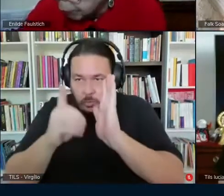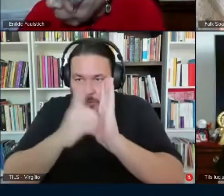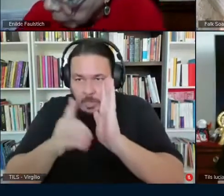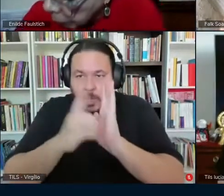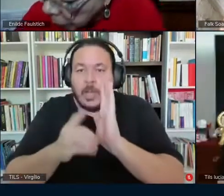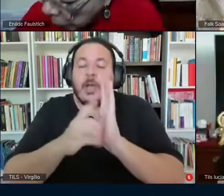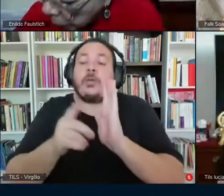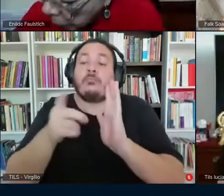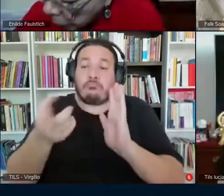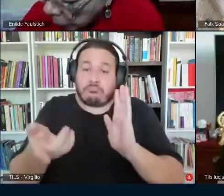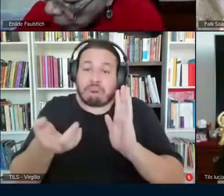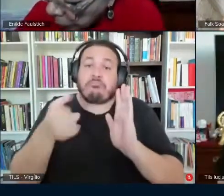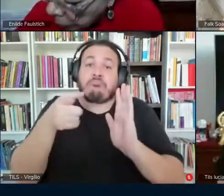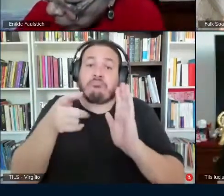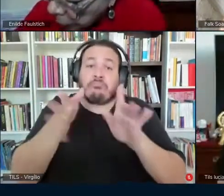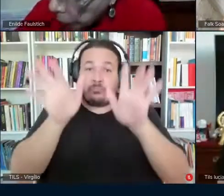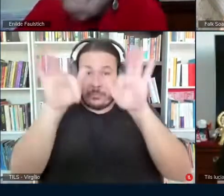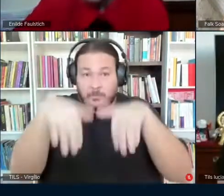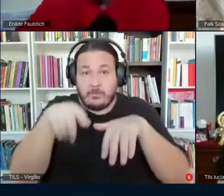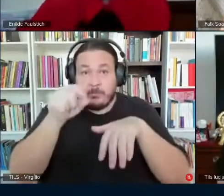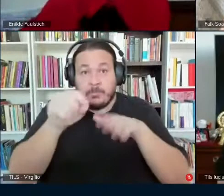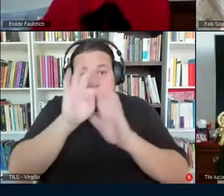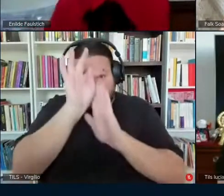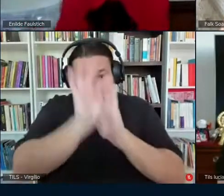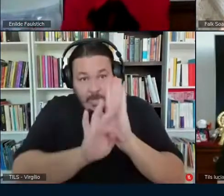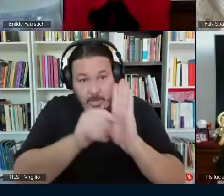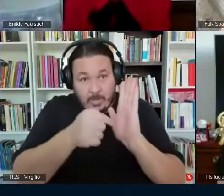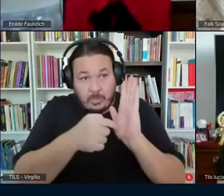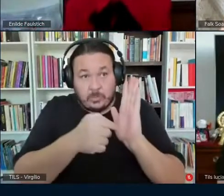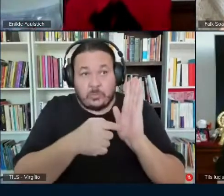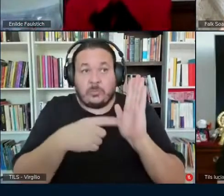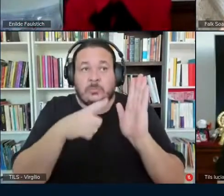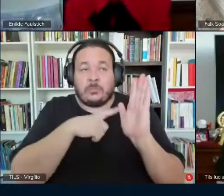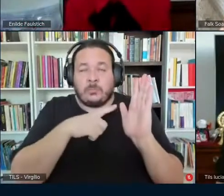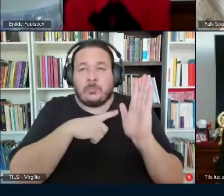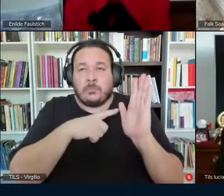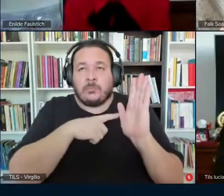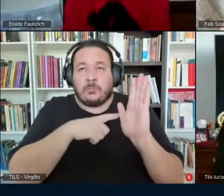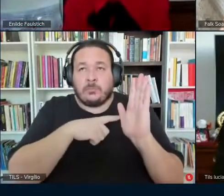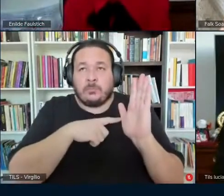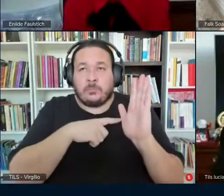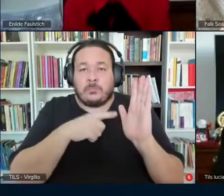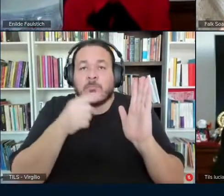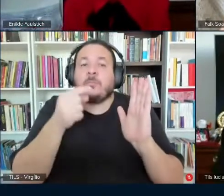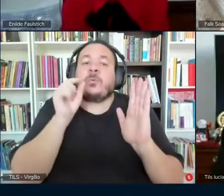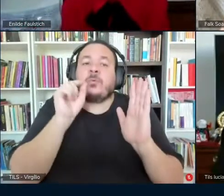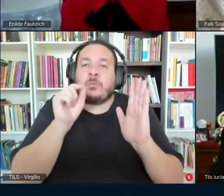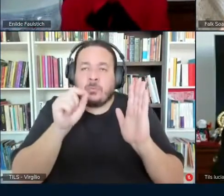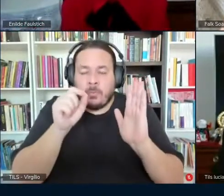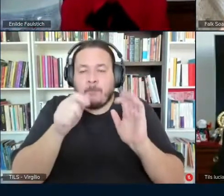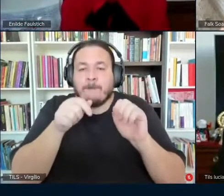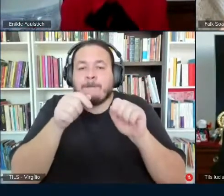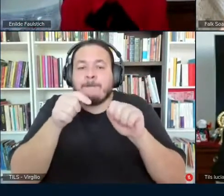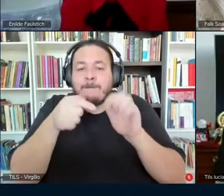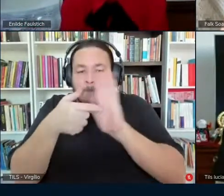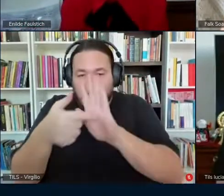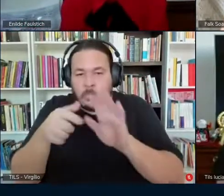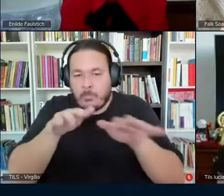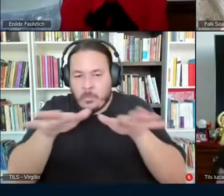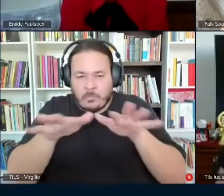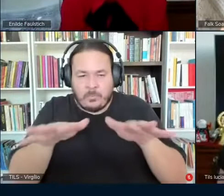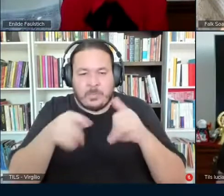finaliza o texto trazendo a questão do movimento, né, que você